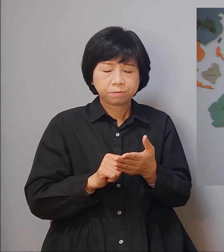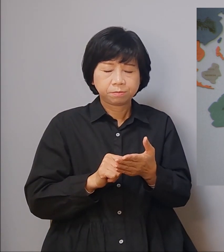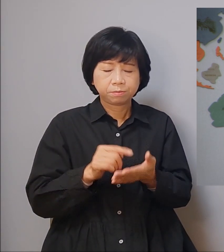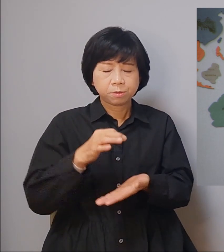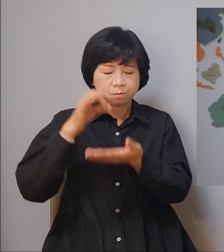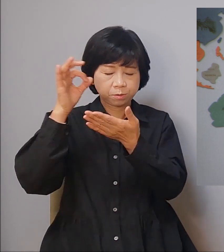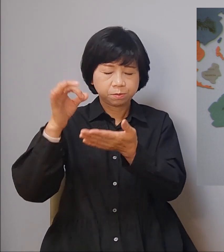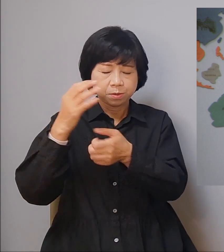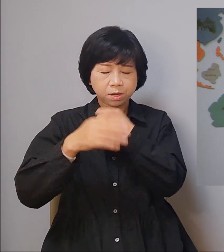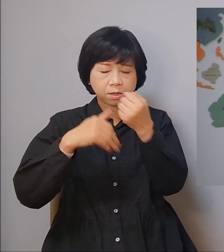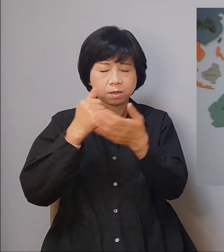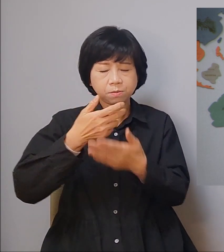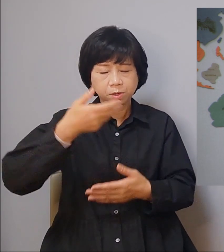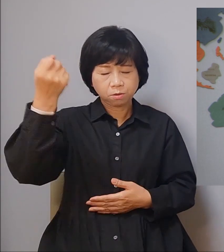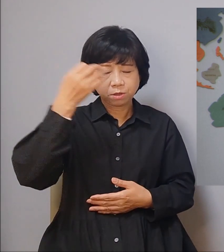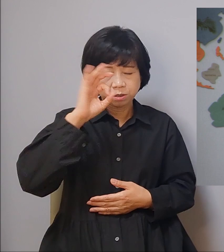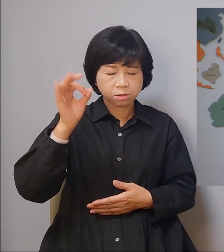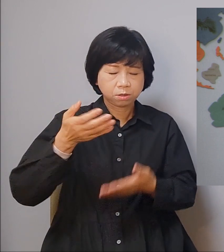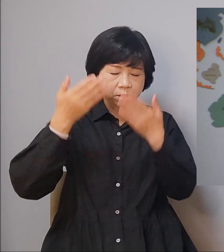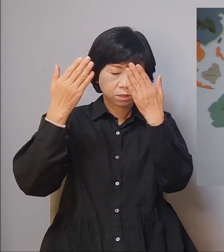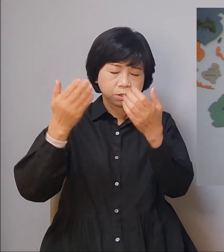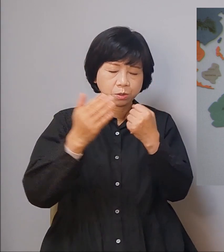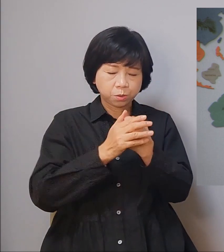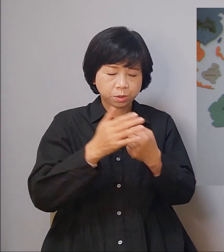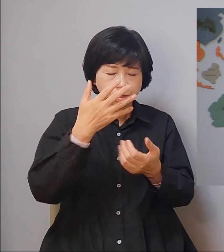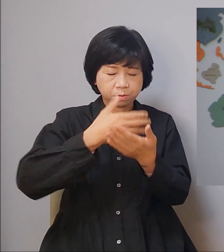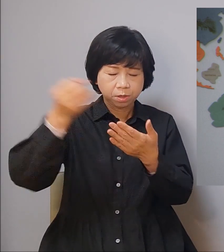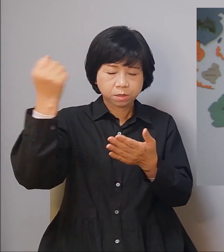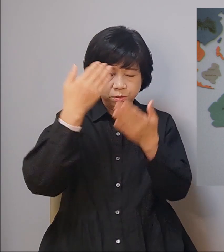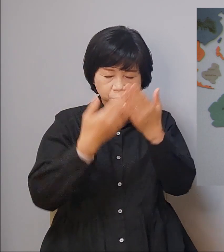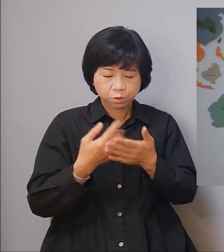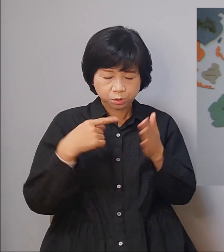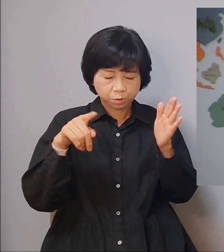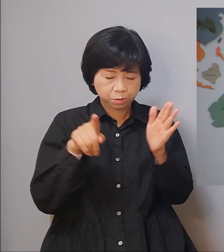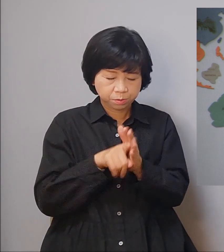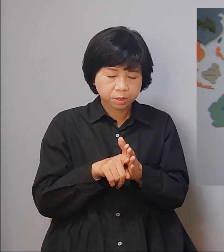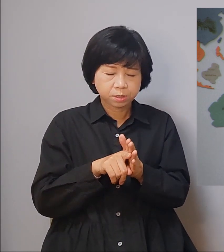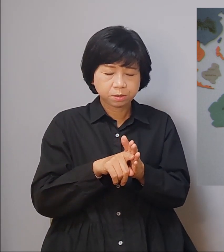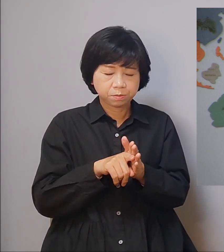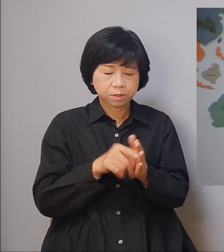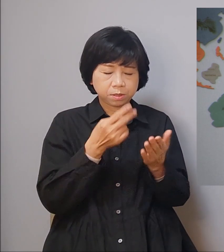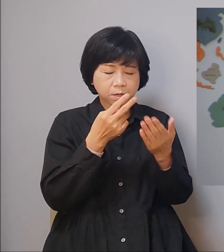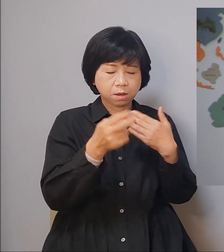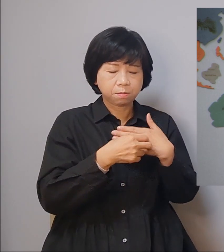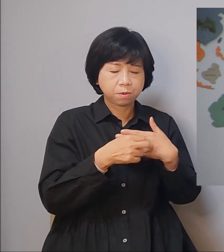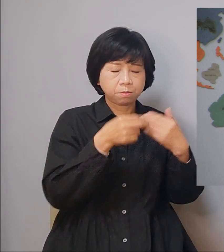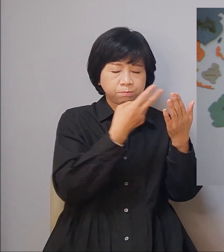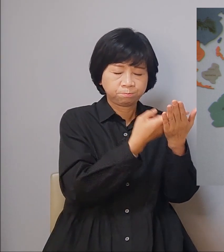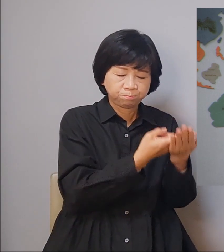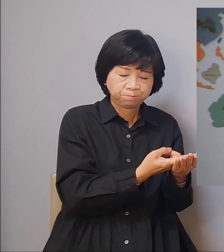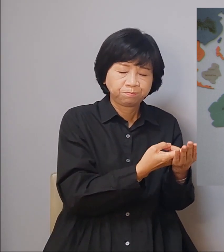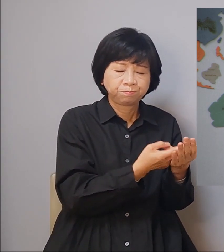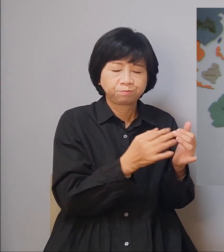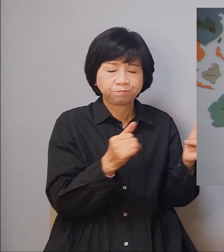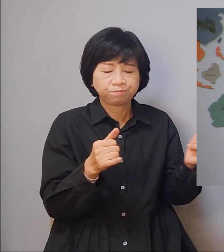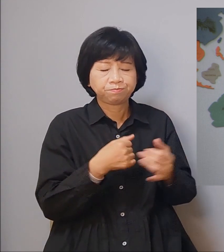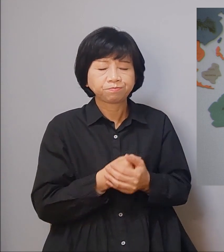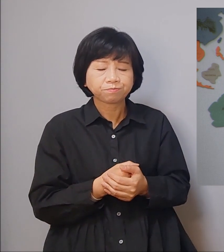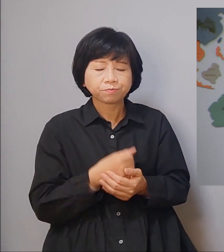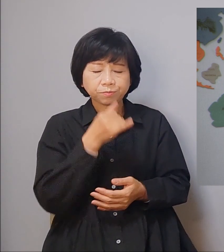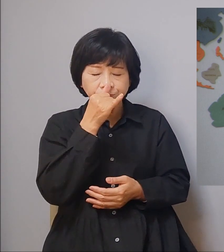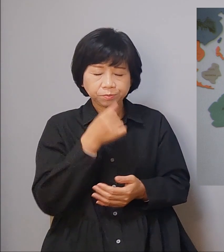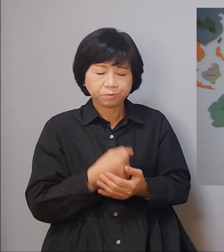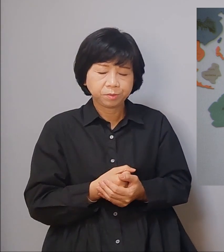드리오니 하나님의 것을 인정하고 드리오니 하나님 받아주실 줄 믿습니다. 병상에 오랫동안 계신 분들이 있습니다. 의식이